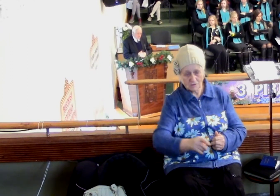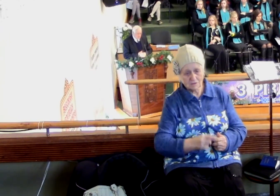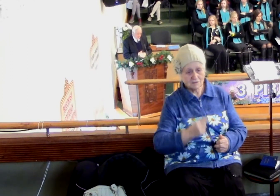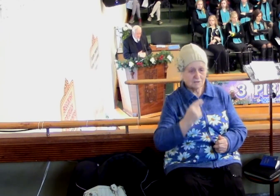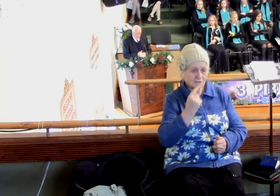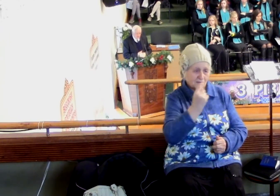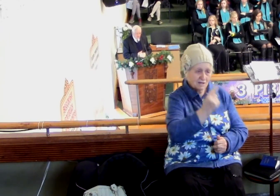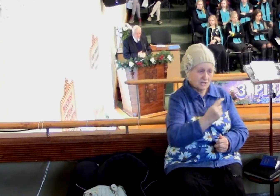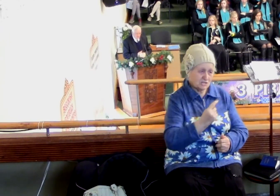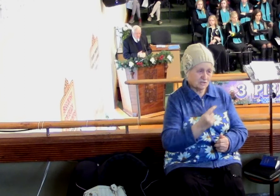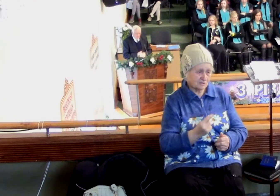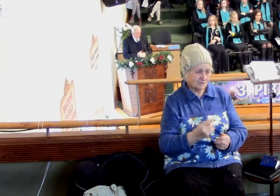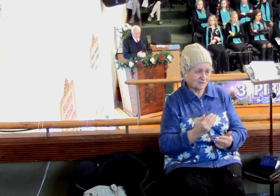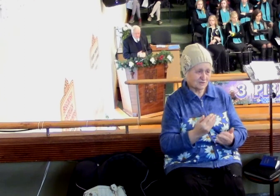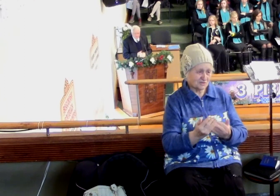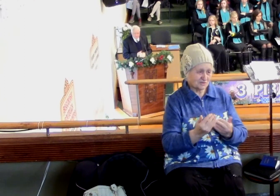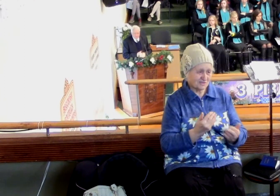личное отношение.